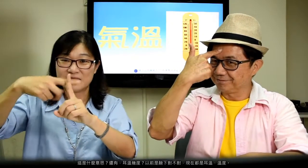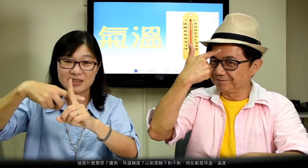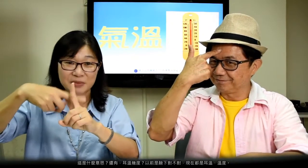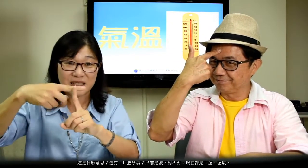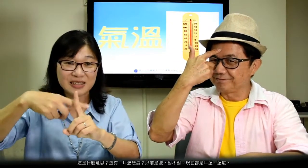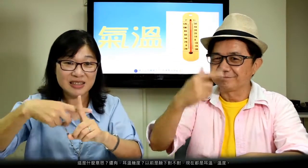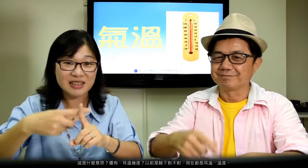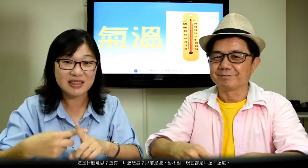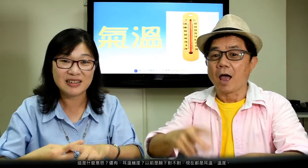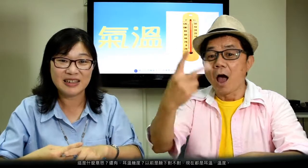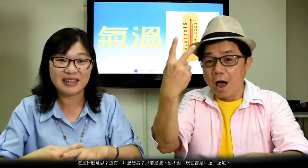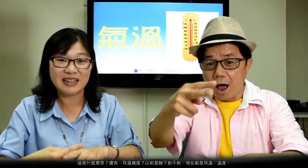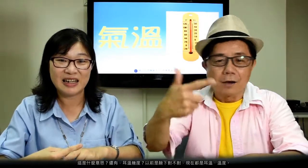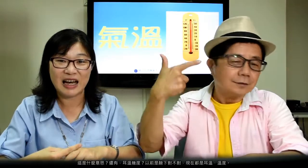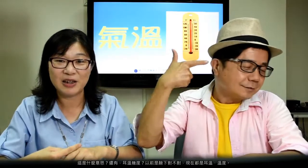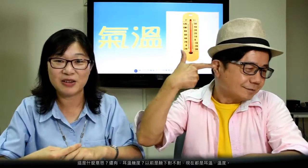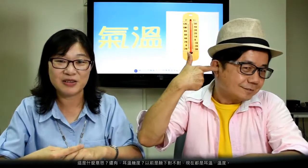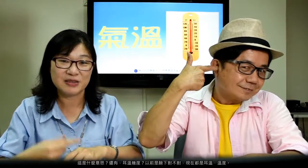这是什么意思？还有